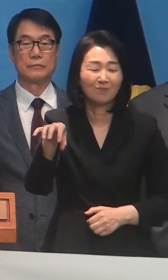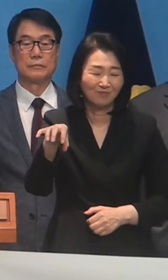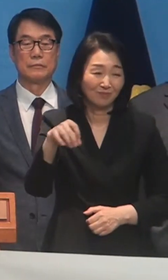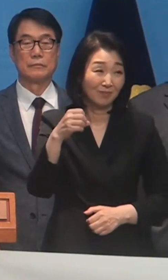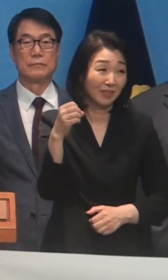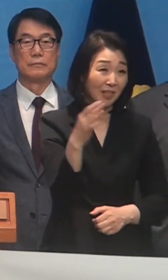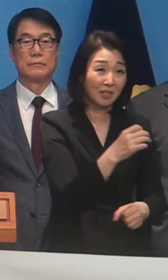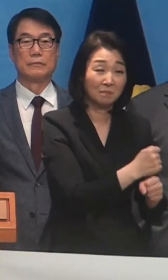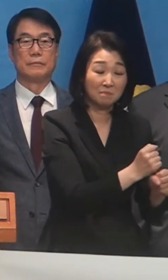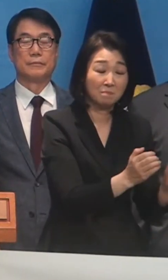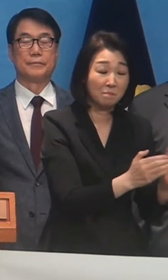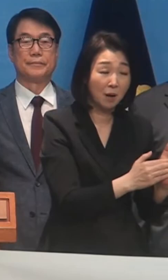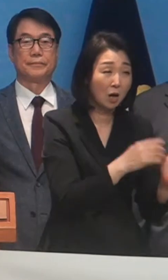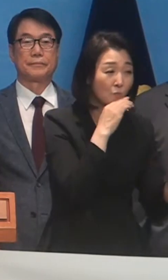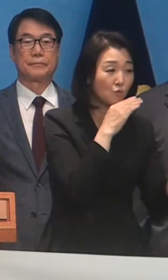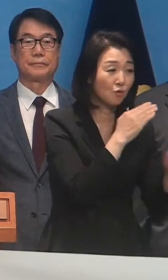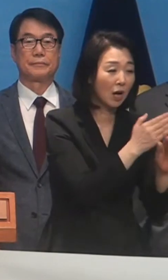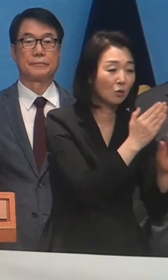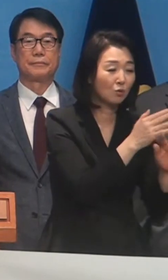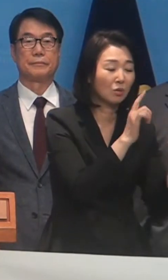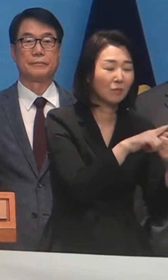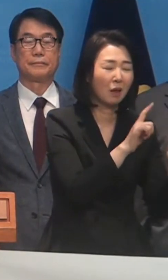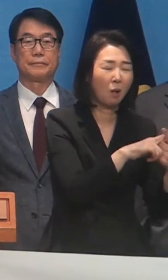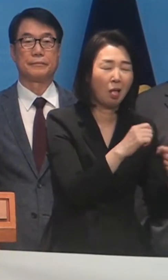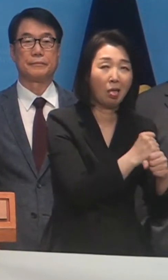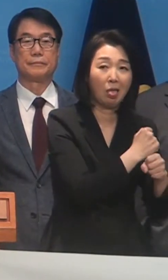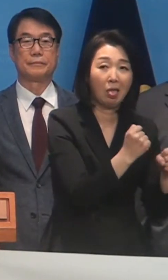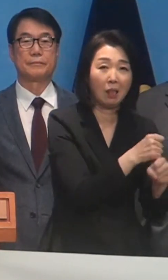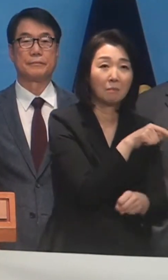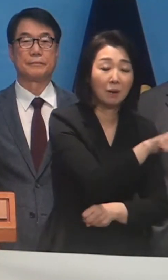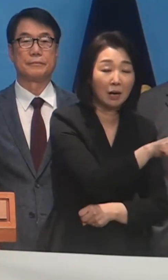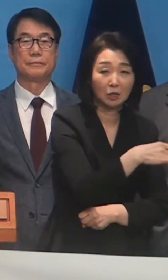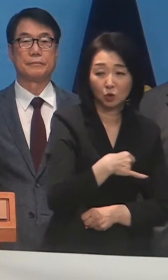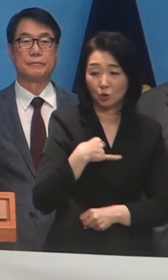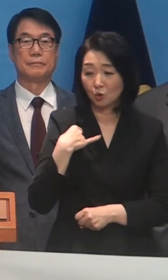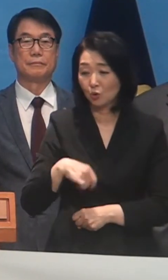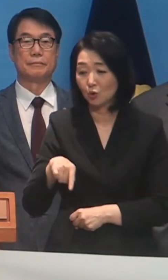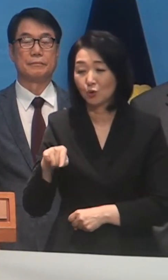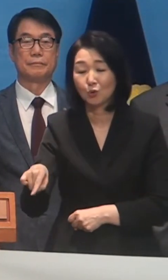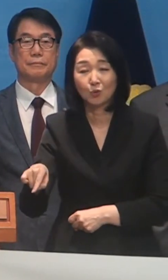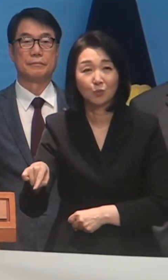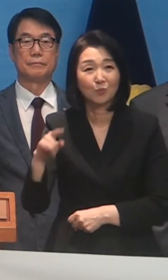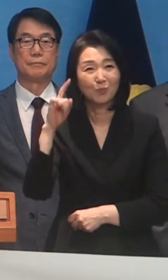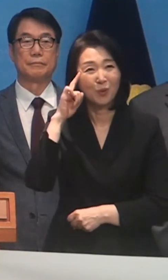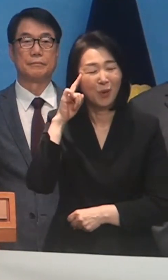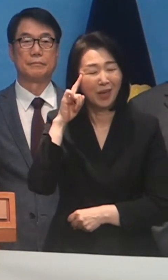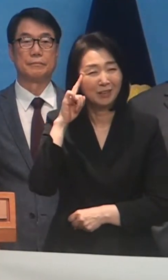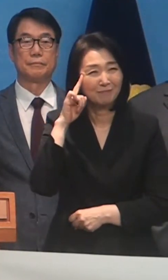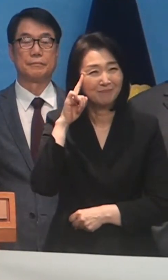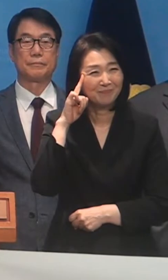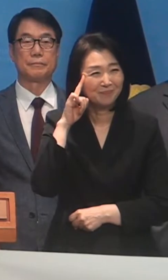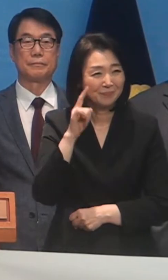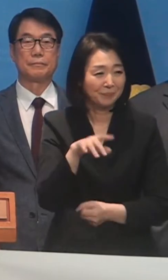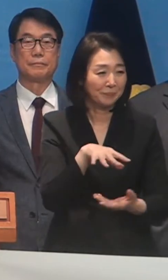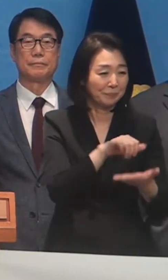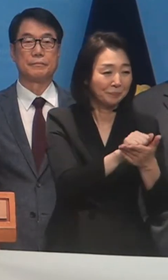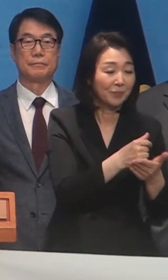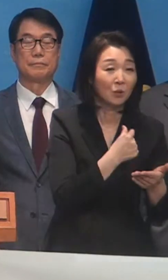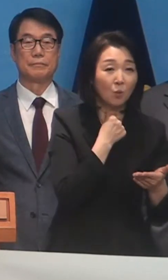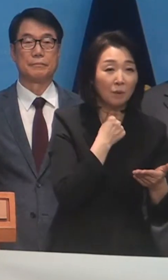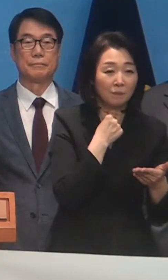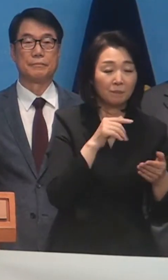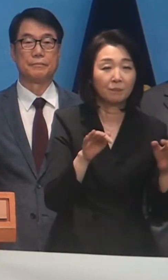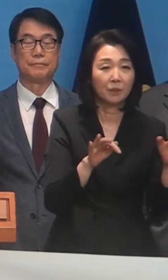재편해 자국 중심의 위계적 질서를 구축하려는 중국 간의 전방위 백경 경쟁은